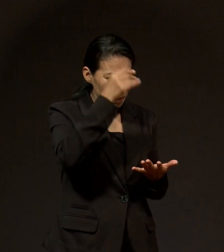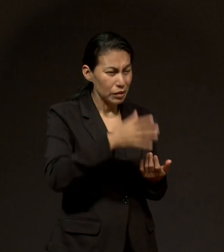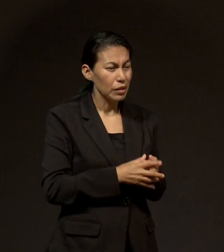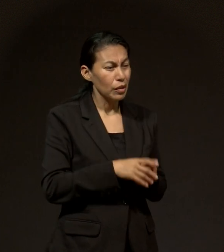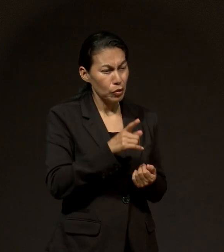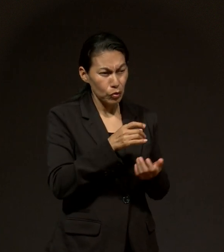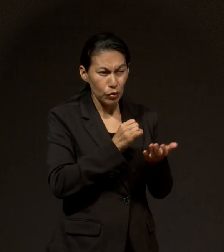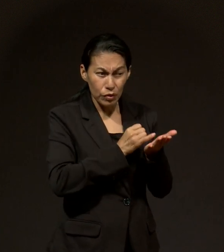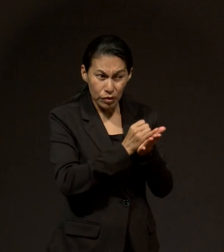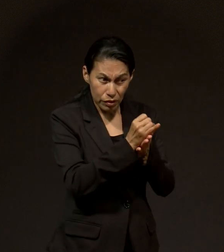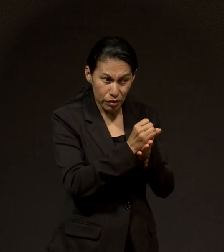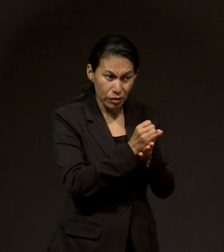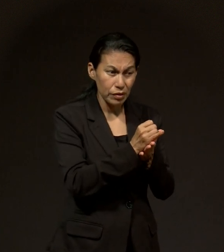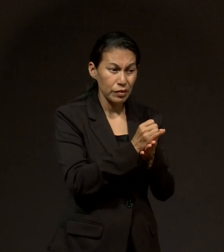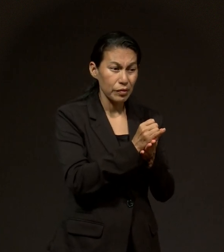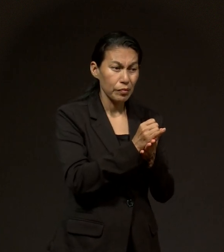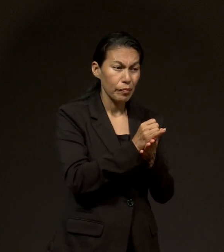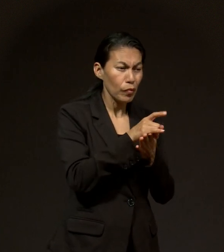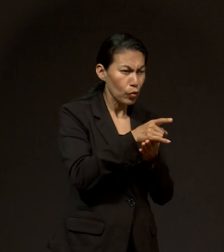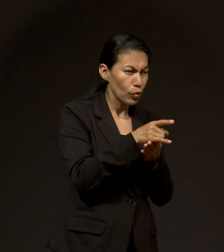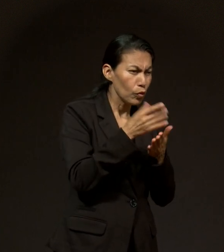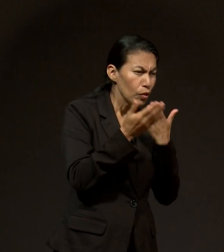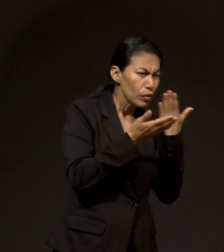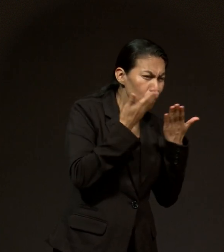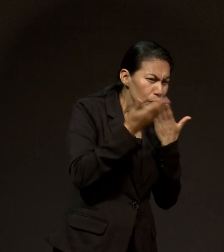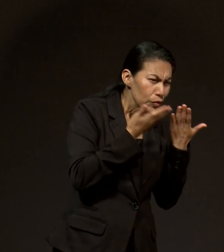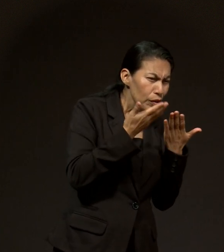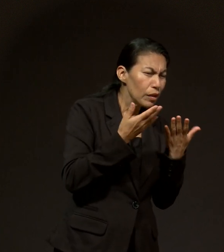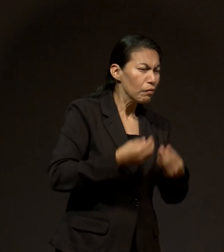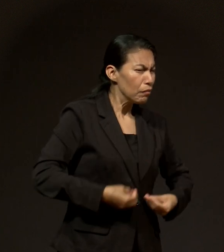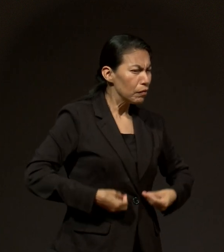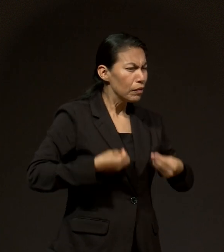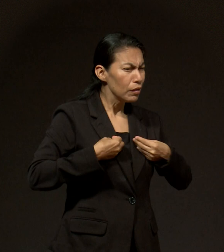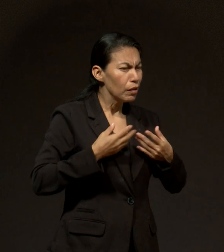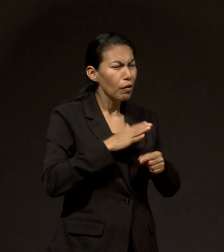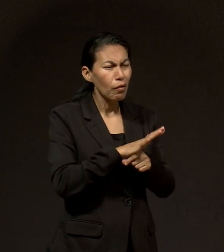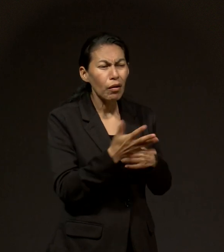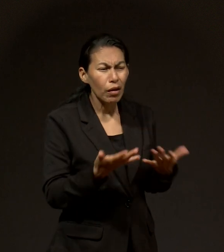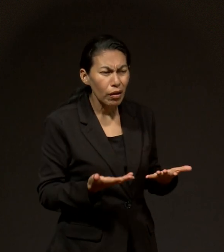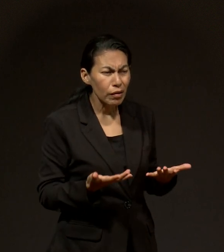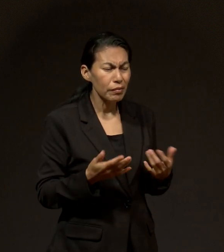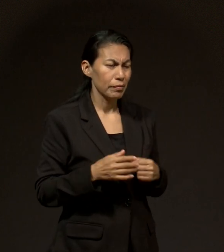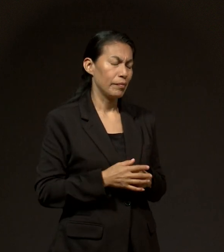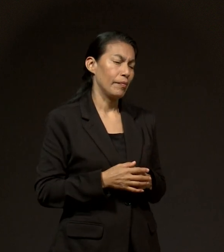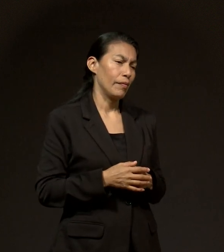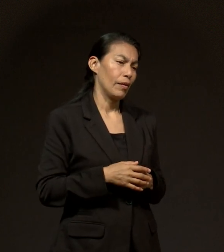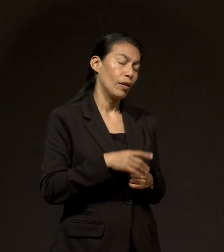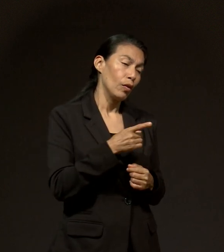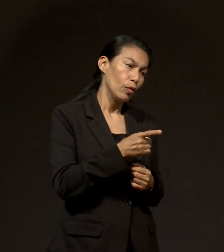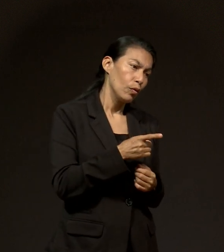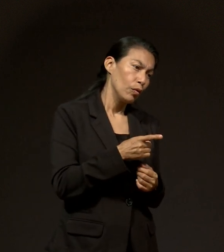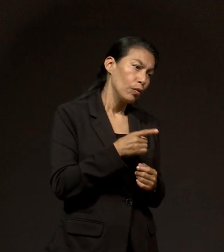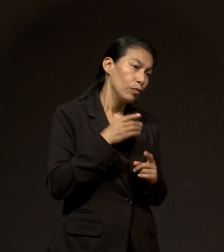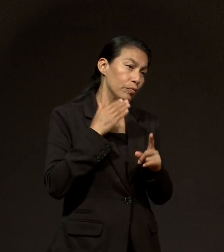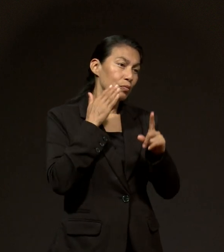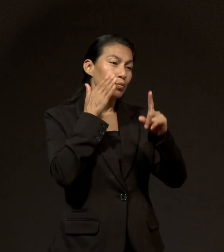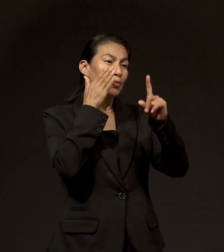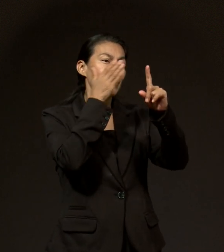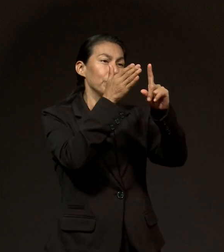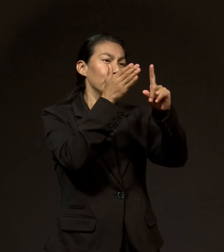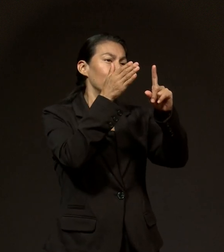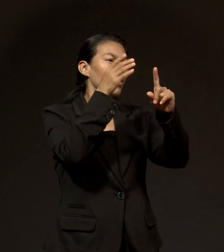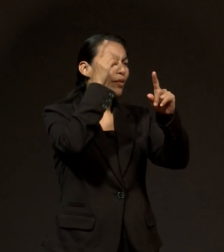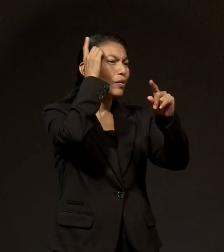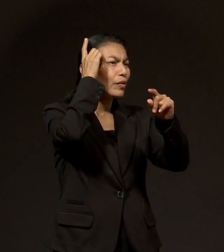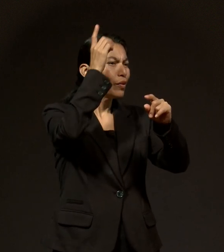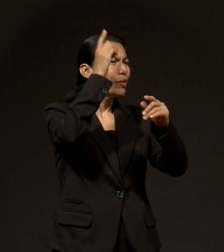donde tú vas decidiendo la vocación de tu vida. Y le vas viendo sentido a la